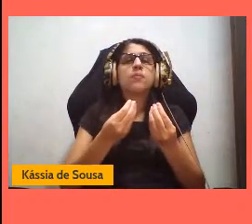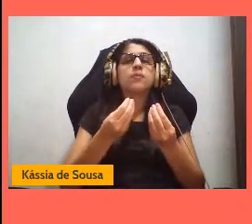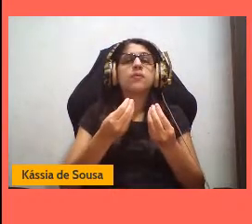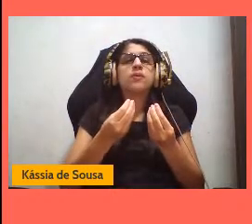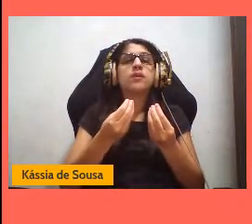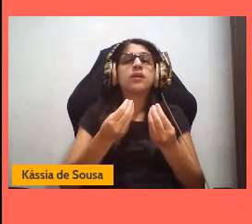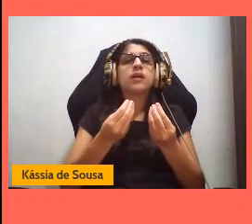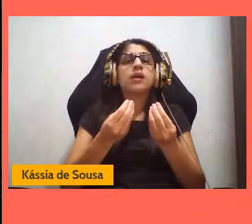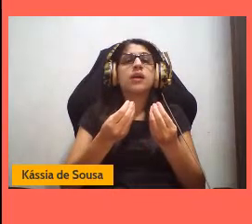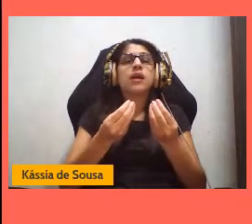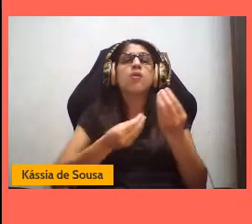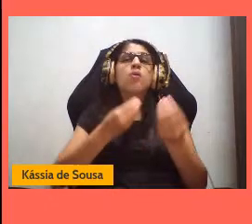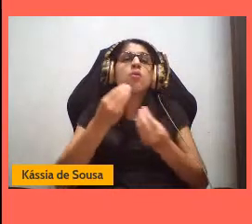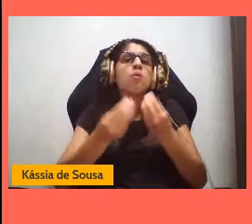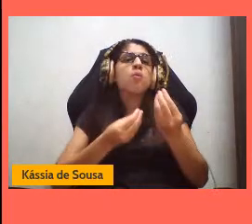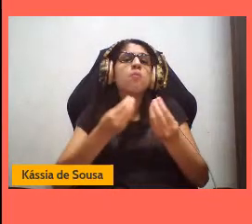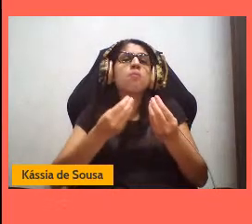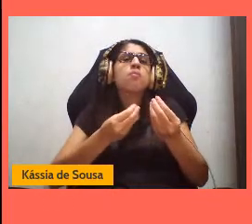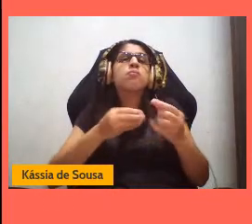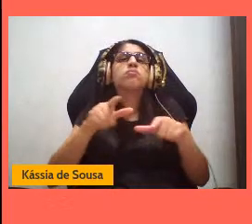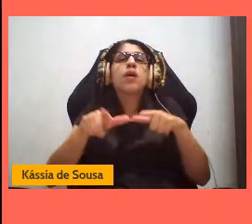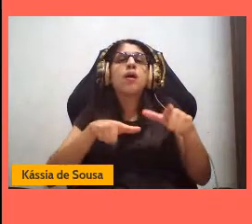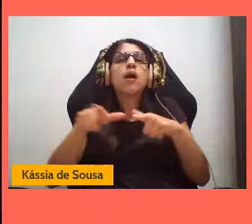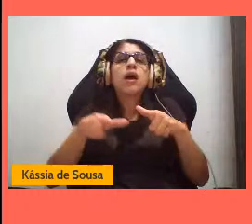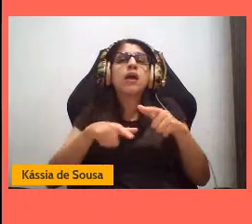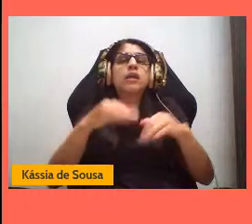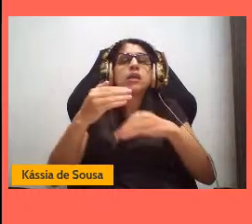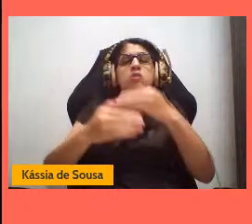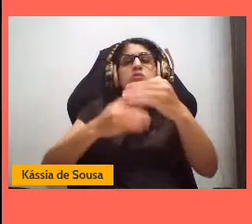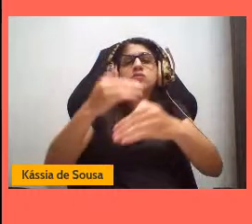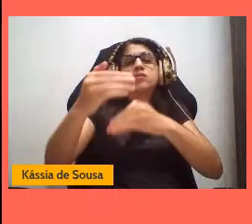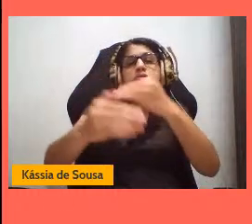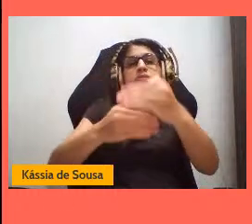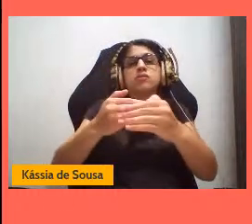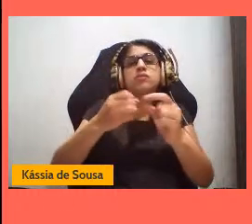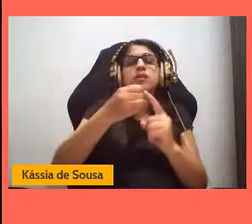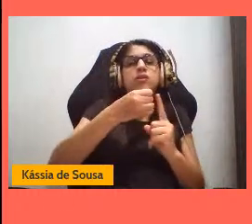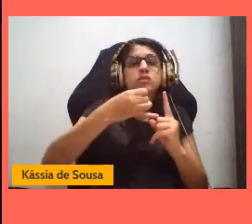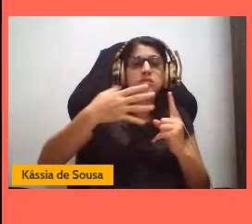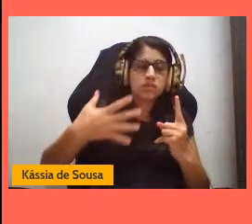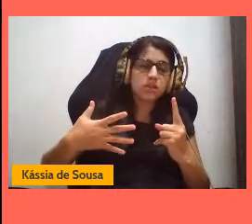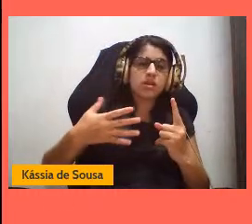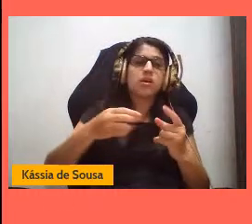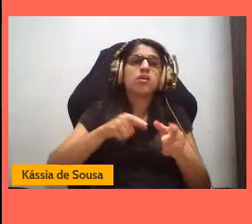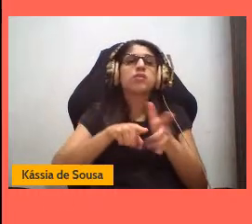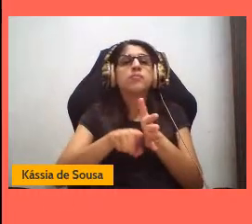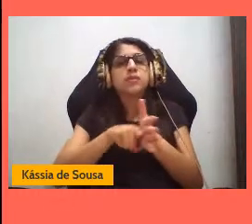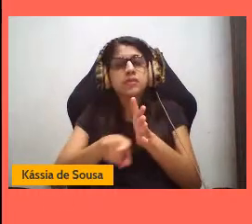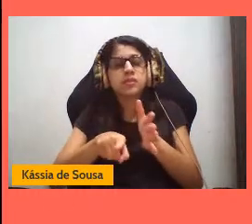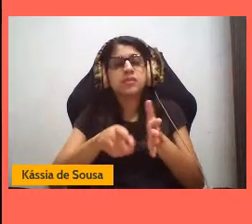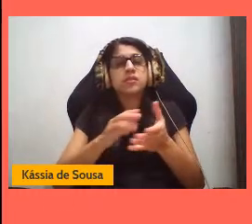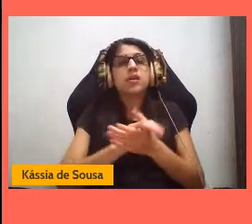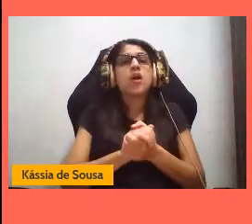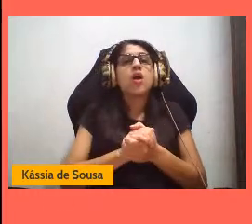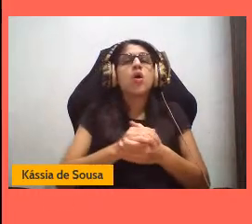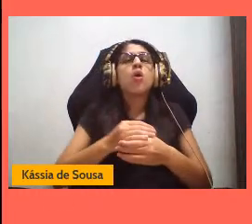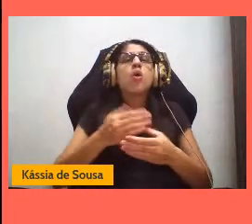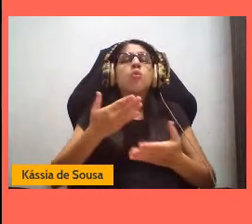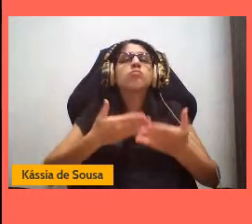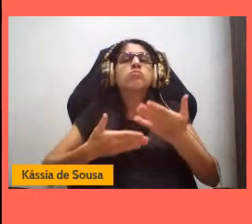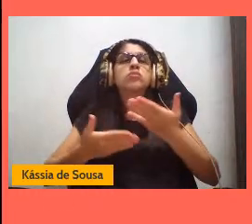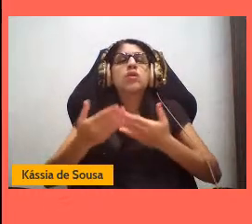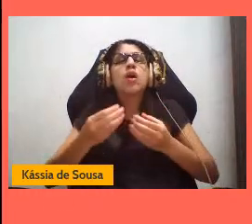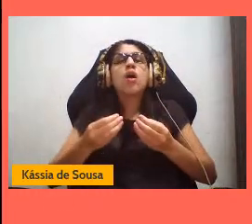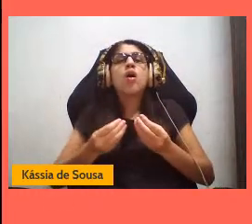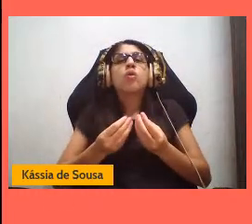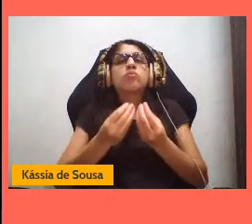eu desenvolvo, né, no ensino, na pesquisa, na extensão, vem contribuindo para o fortalecimento de um projeto